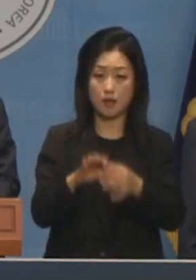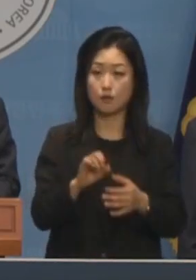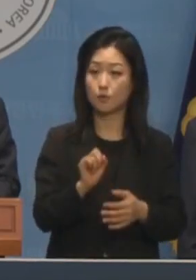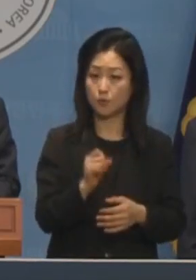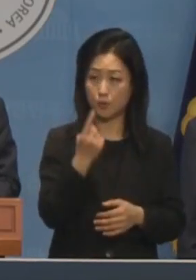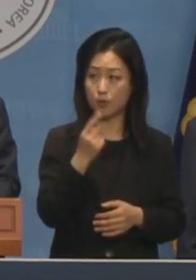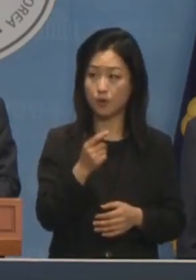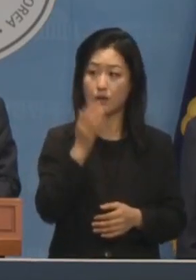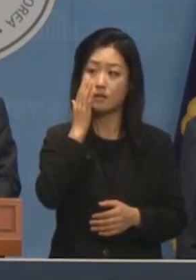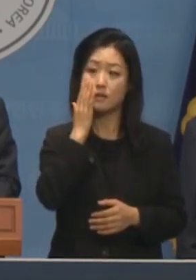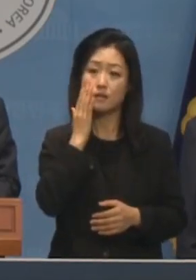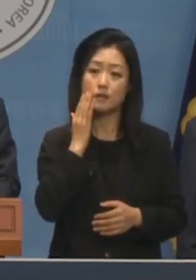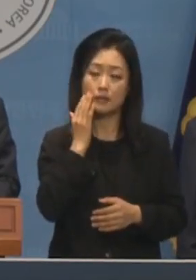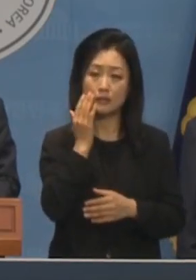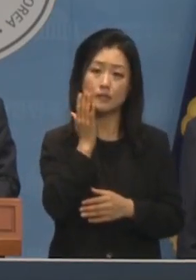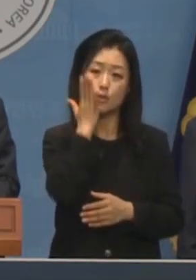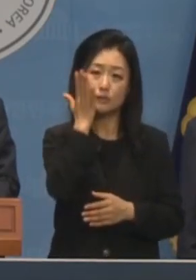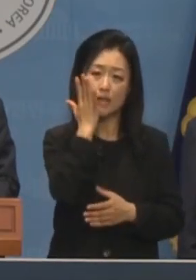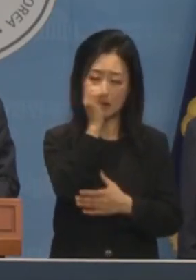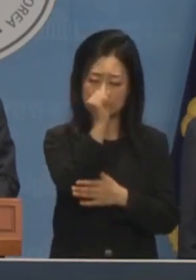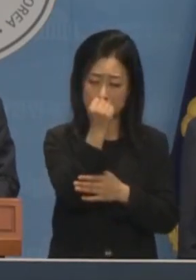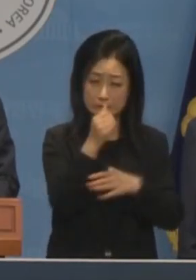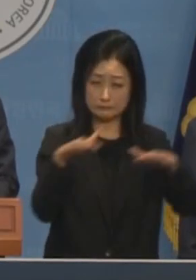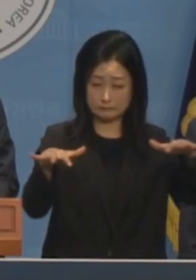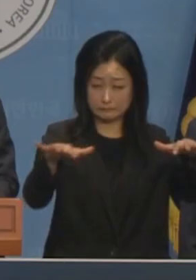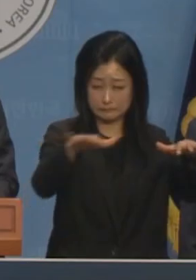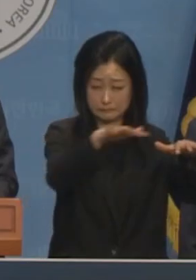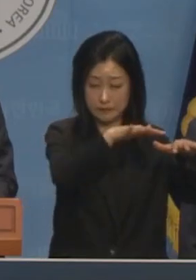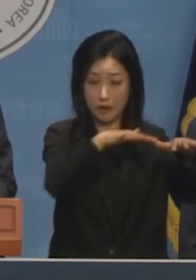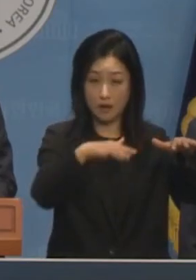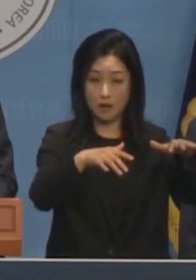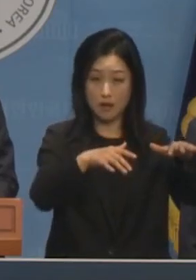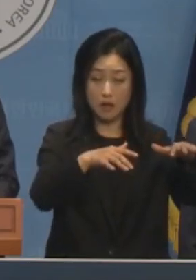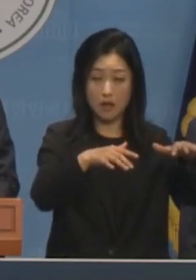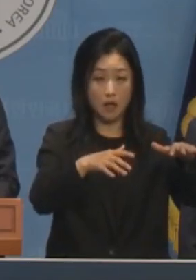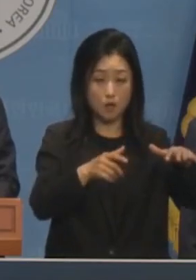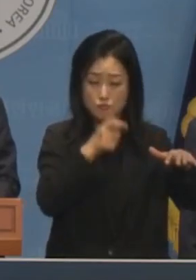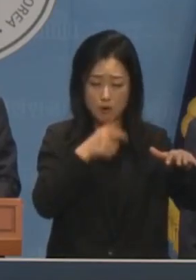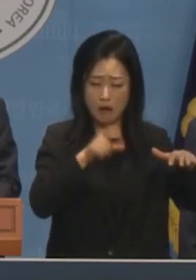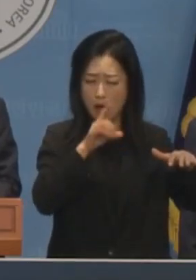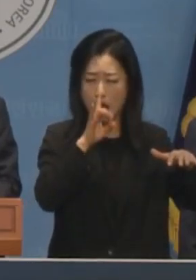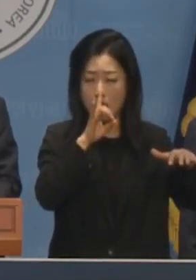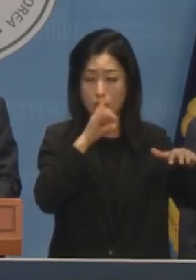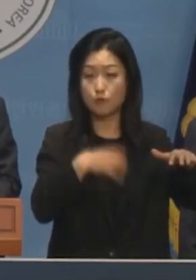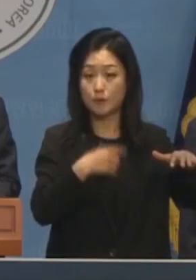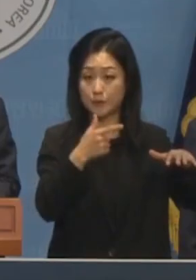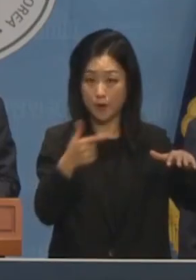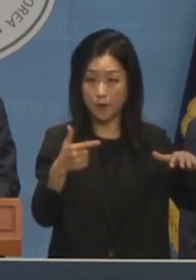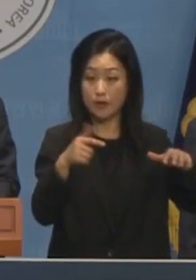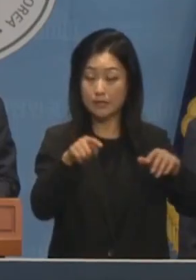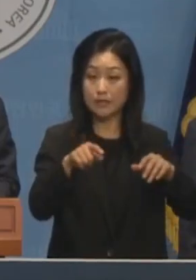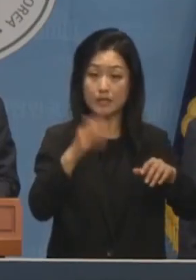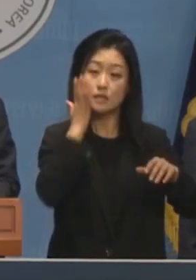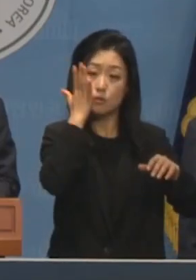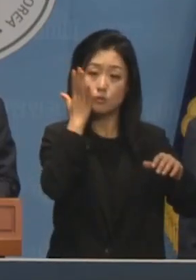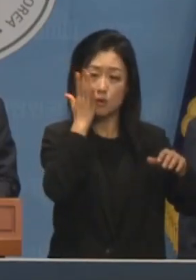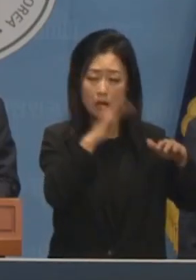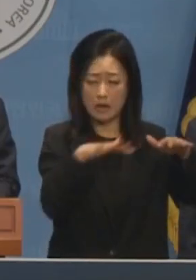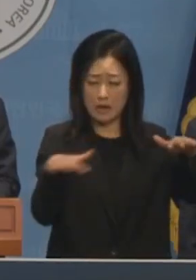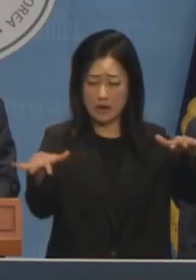발생한 녹조는 수면 위를 떠다니며 국민 건강을 위협하고 있습니다. 이러한 녹조